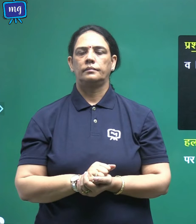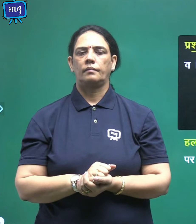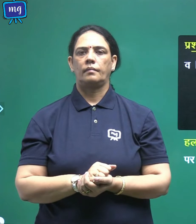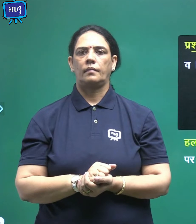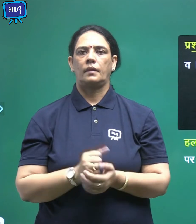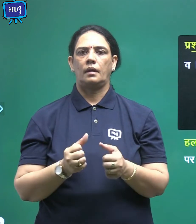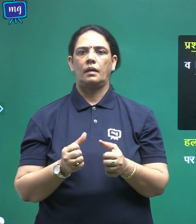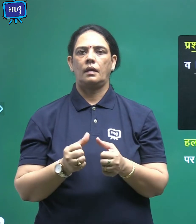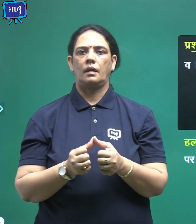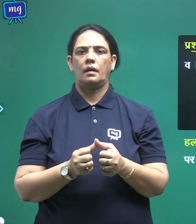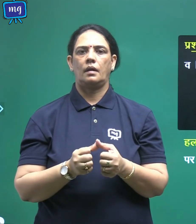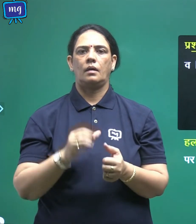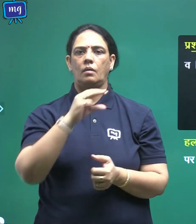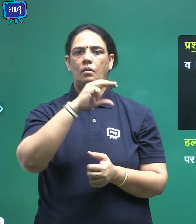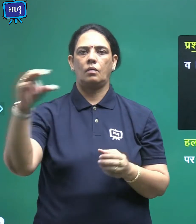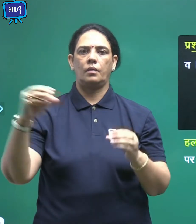ए व बी